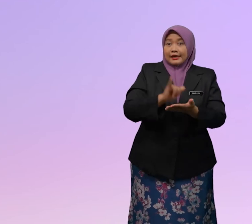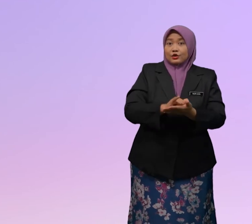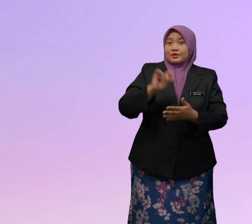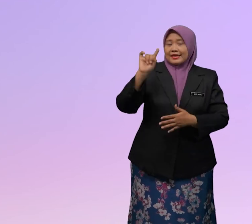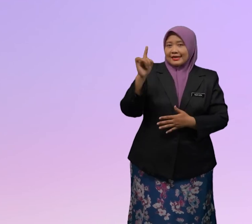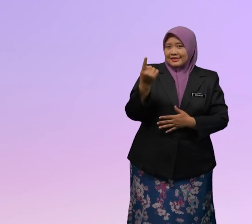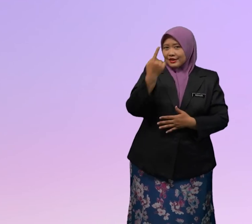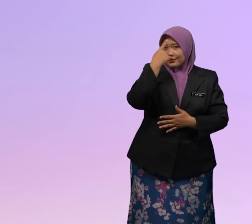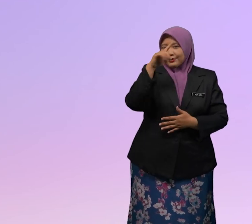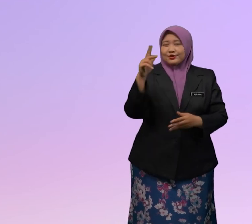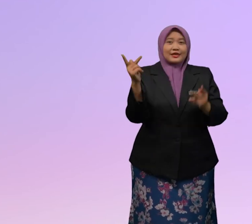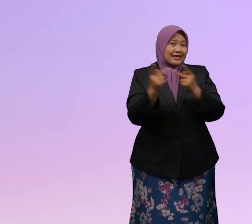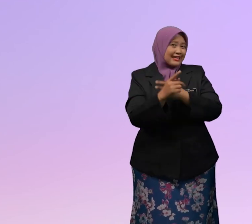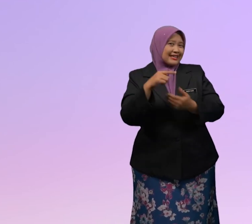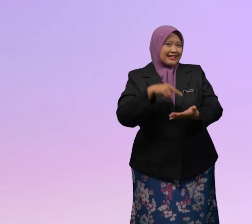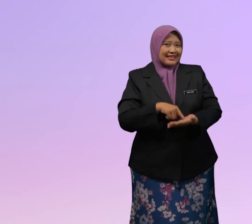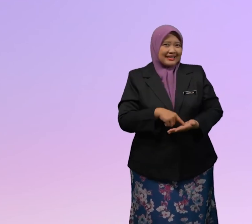Itu sahaja untuk kali ini.